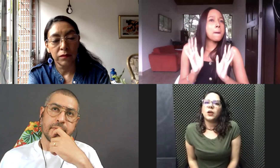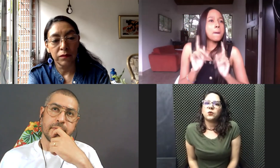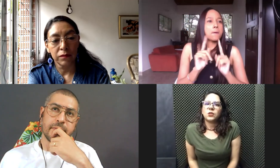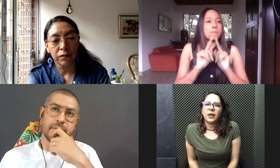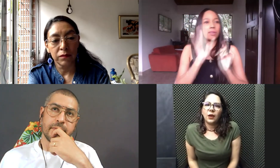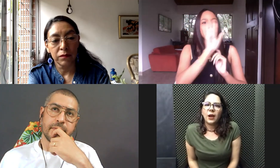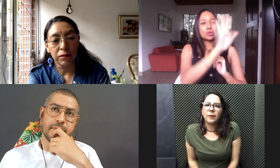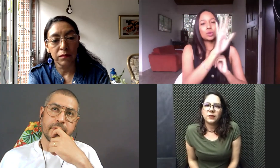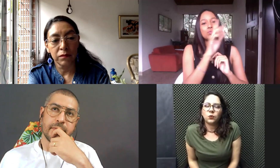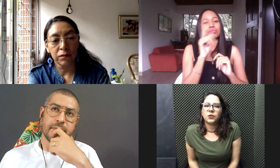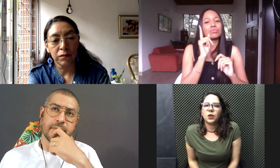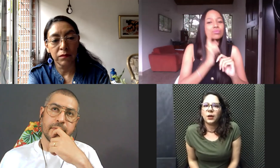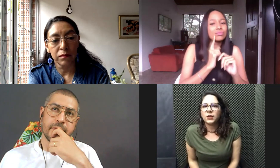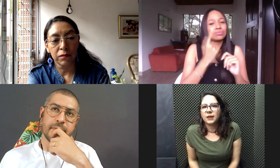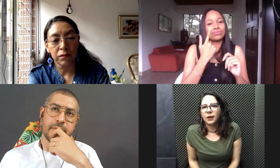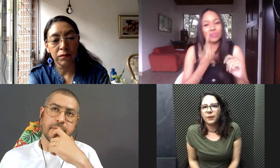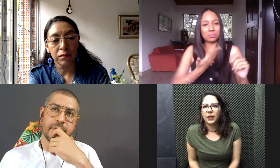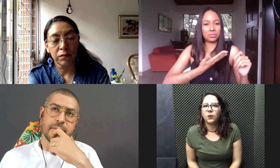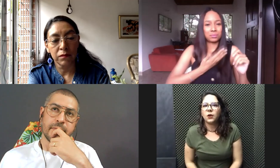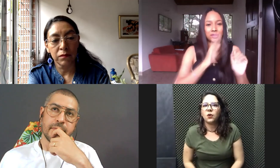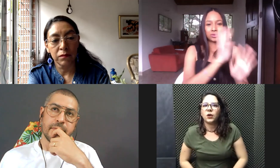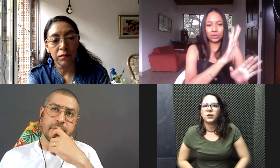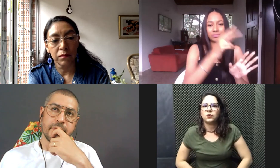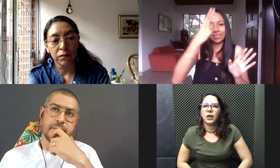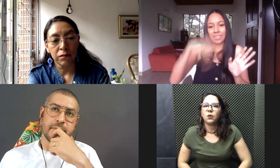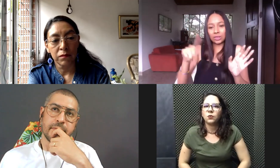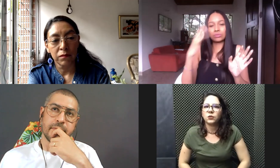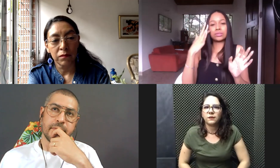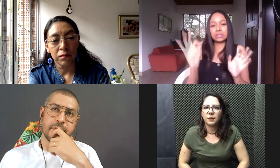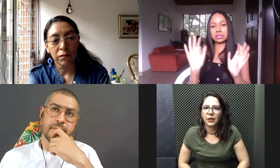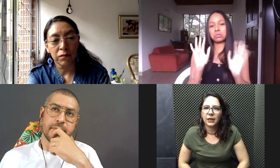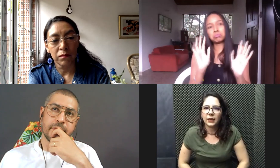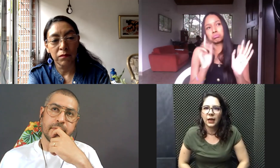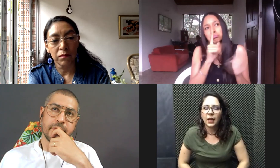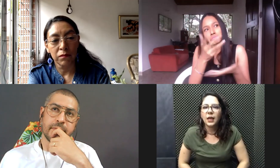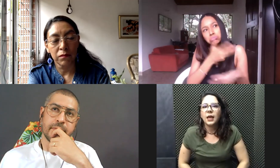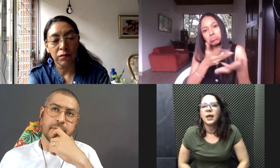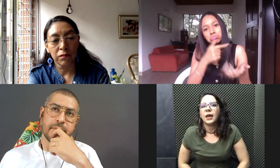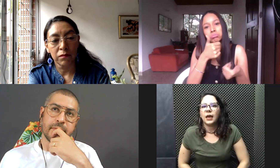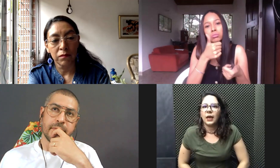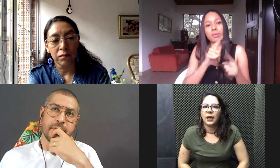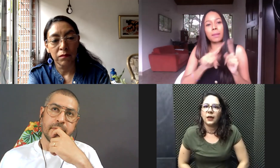lo que sucede o la situación que muestra la película con lo que sucede con muchas familias de acá,